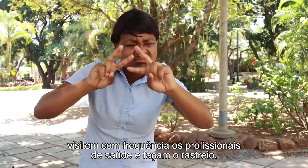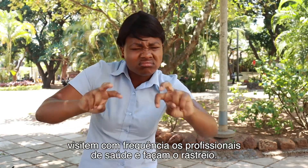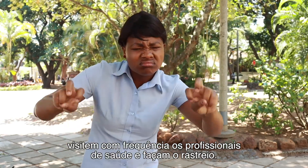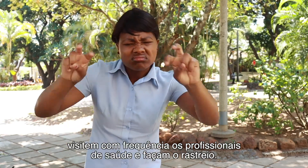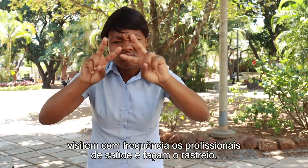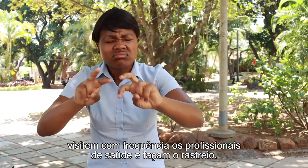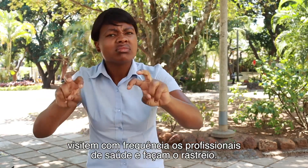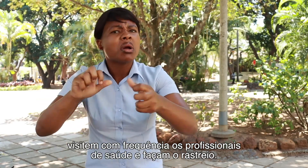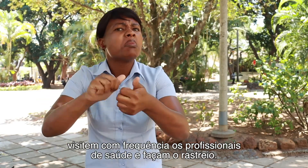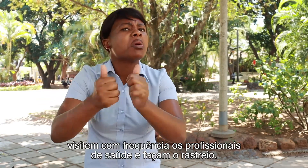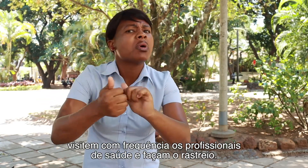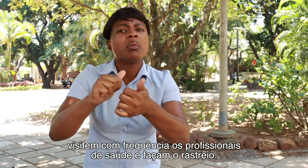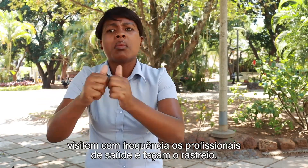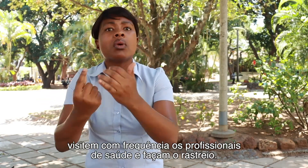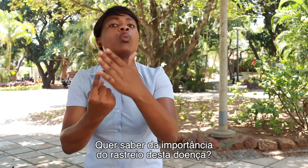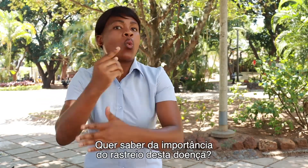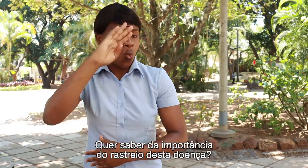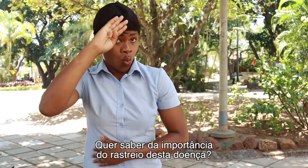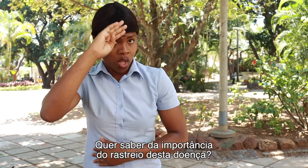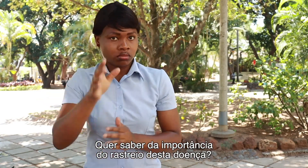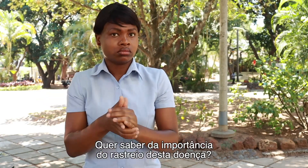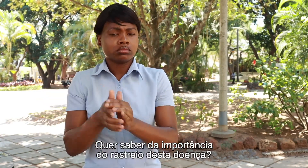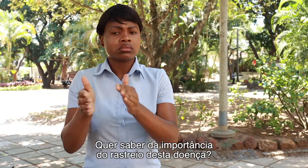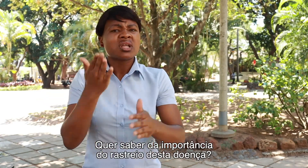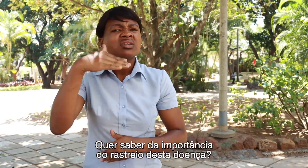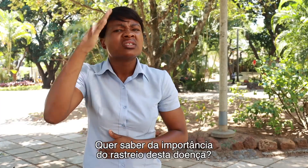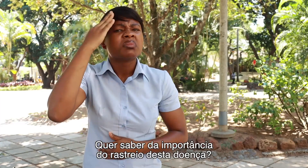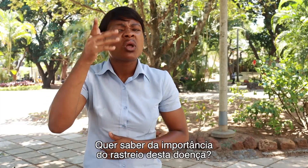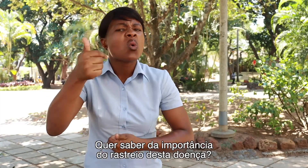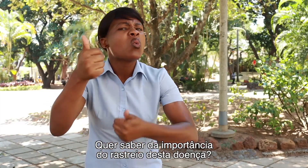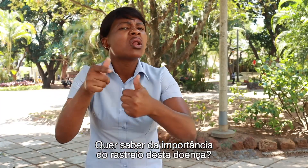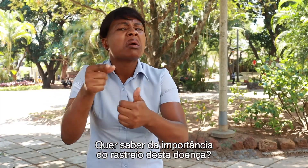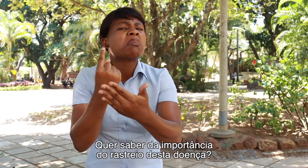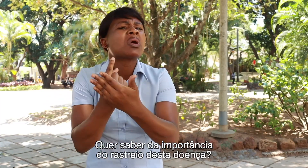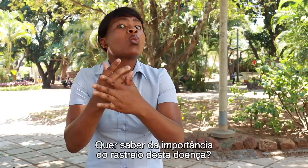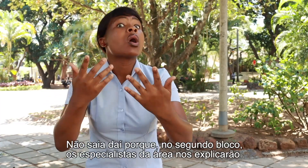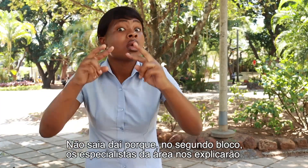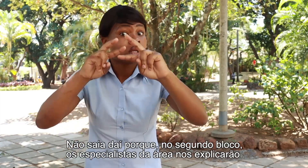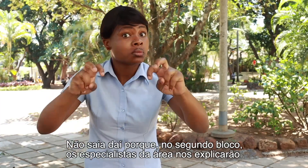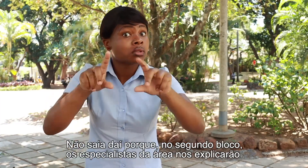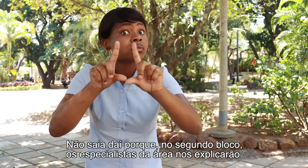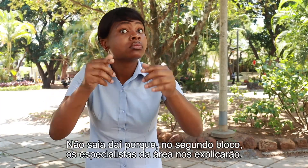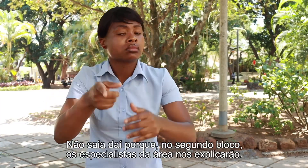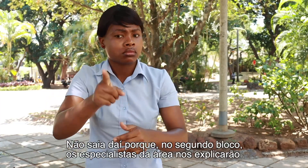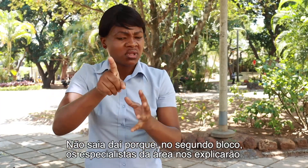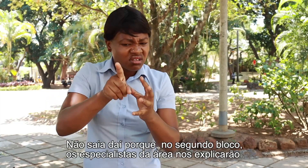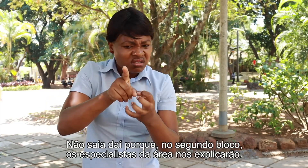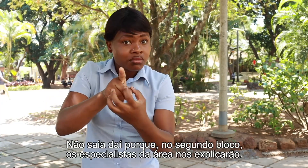e façam o rastreio. Quer saber da importância do rastreio desta doença? Não saia daí, porque no